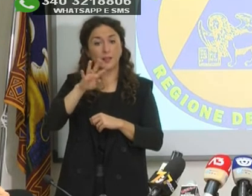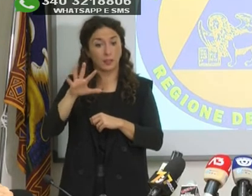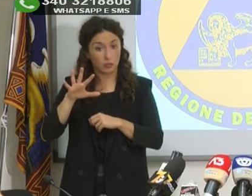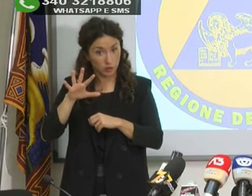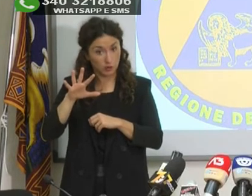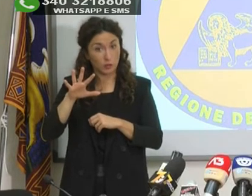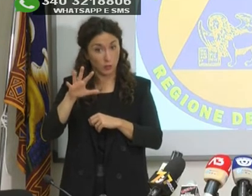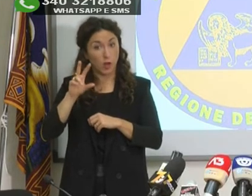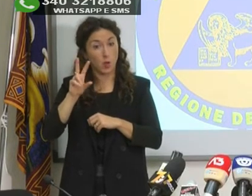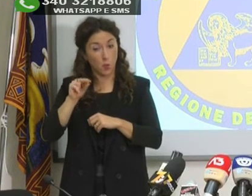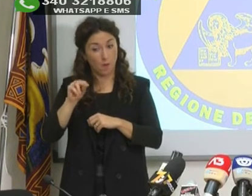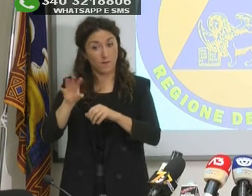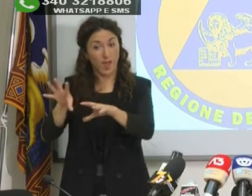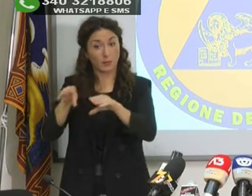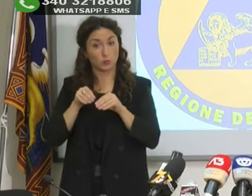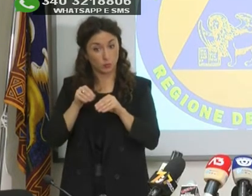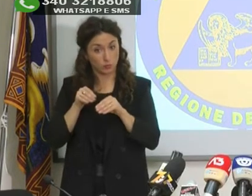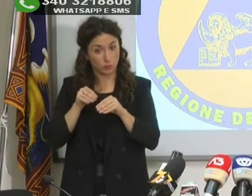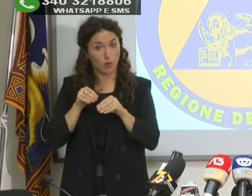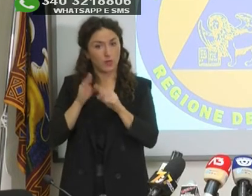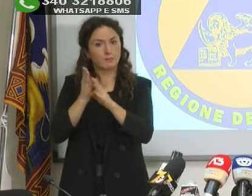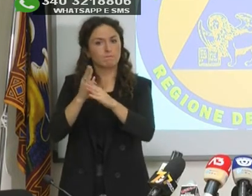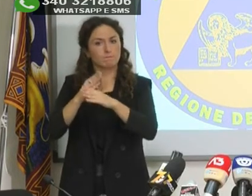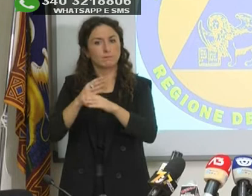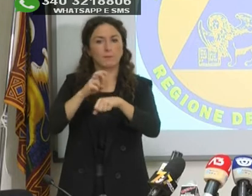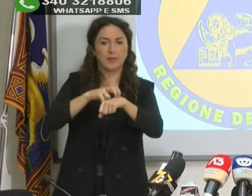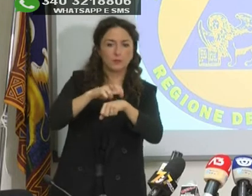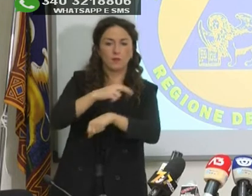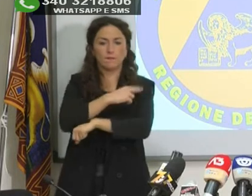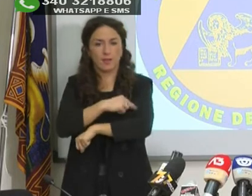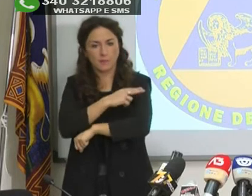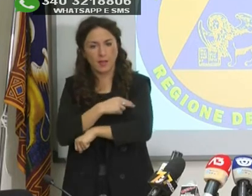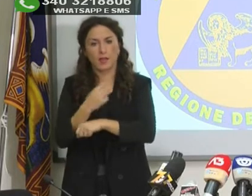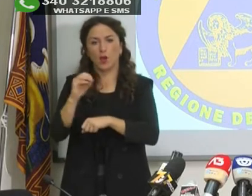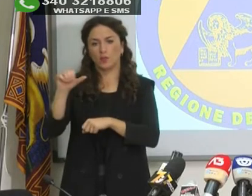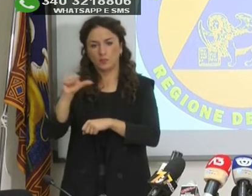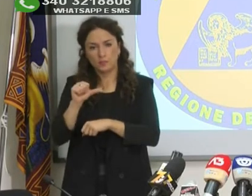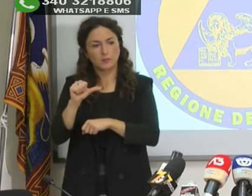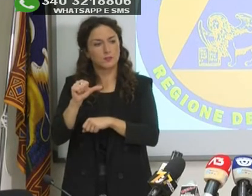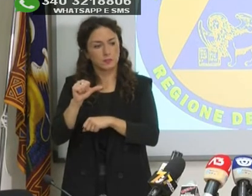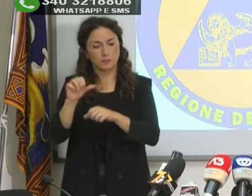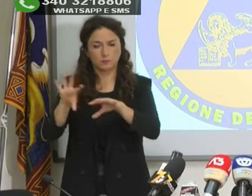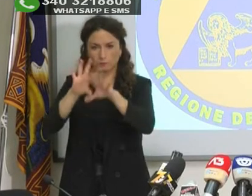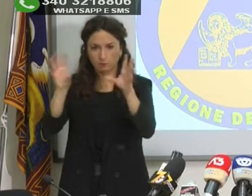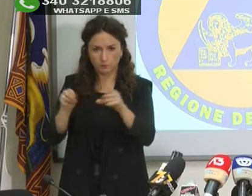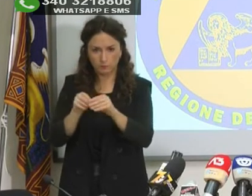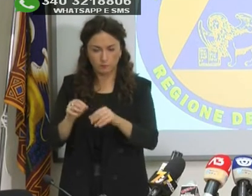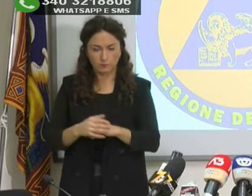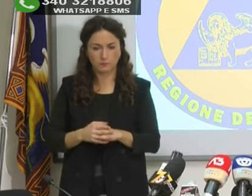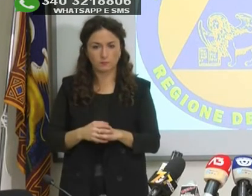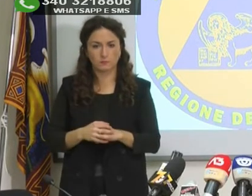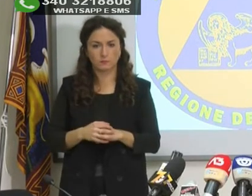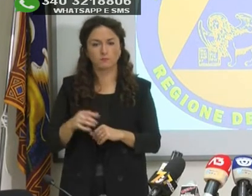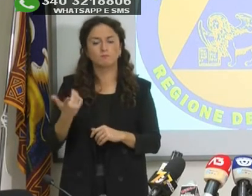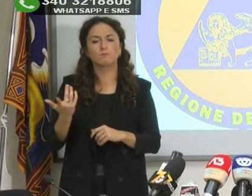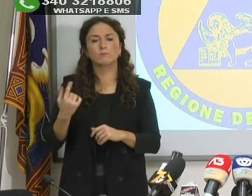4.445 nuove figure, divise tra chiaramente medici, infermieri, OSS, assistenti sanitari, insomma tutte le figure.